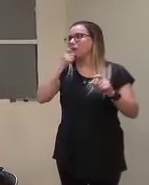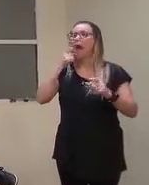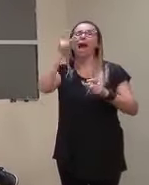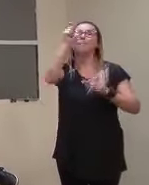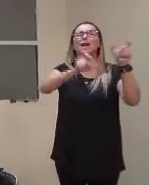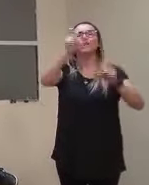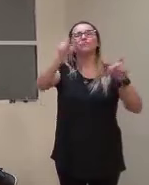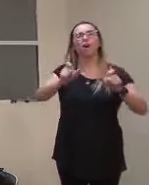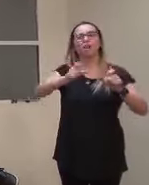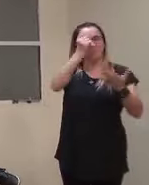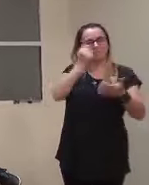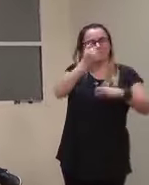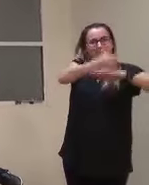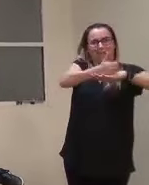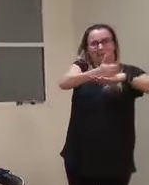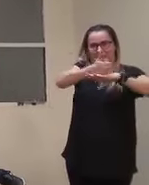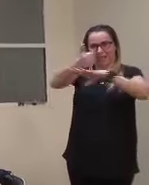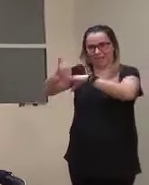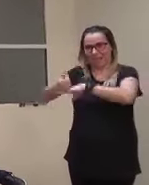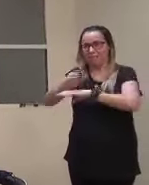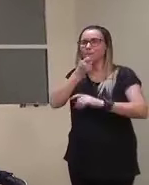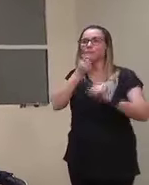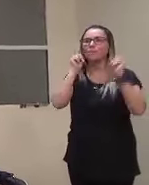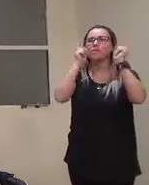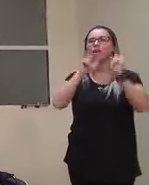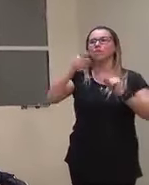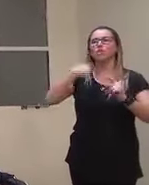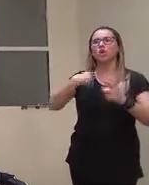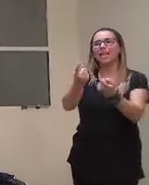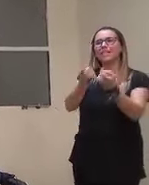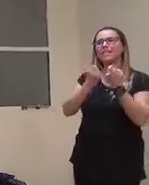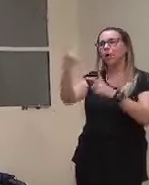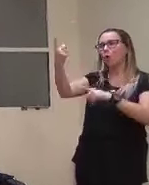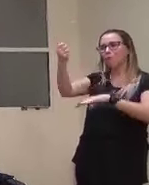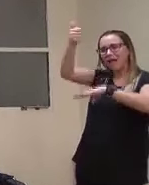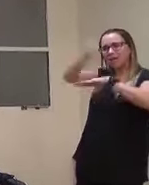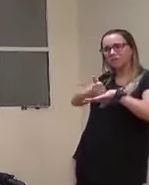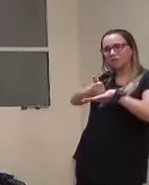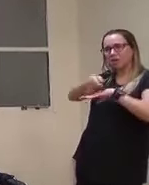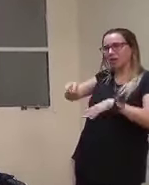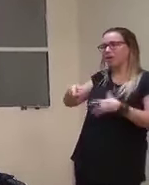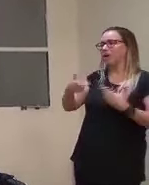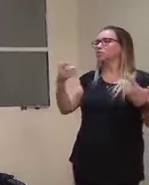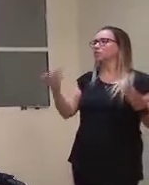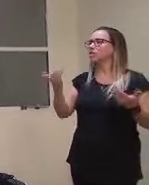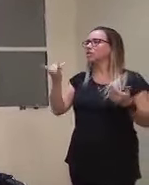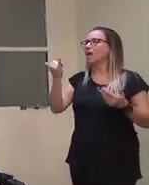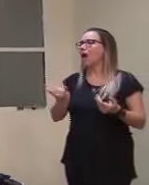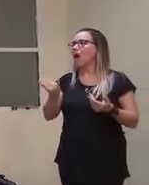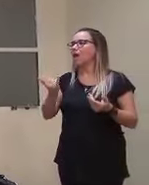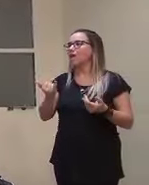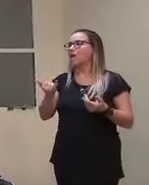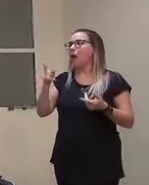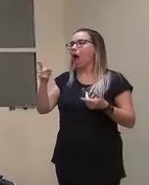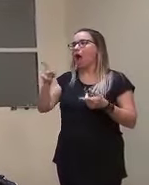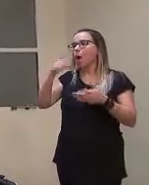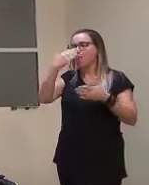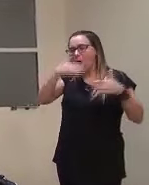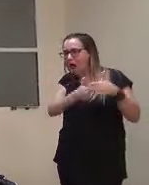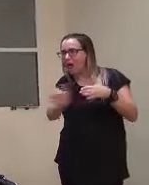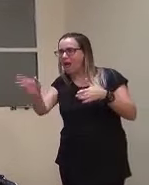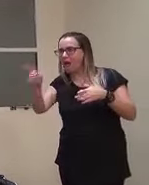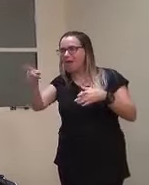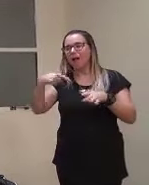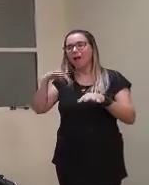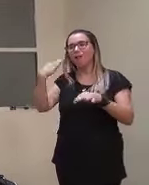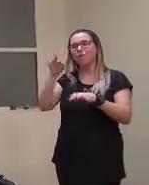necesitamos un recurso estamos recursos entonces ahí hay otro lado a